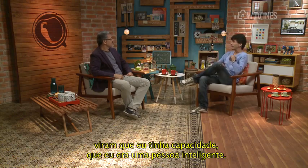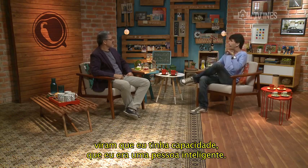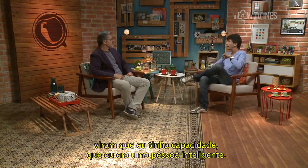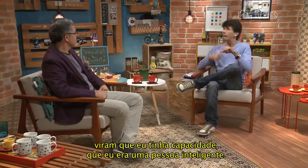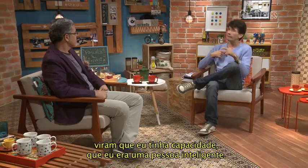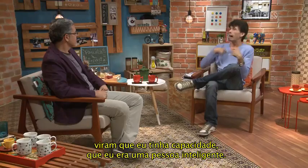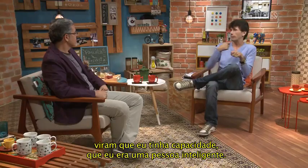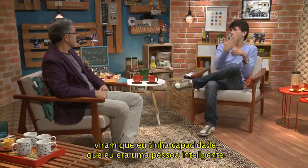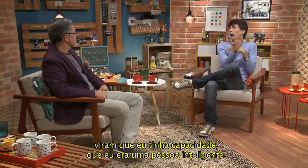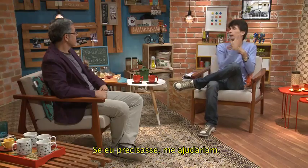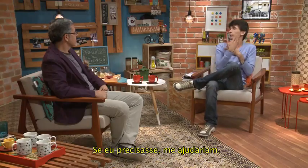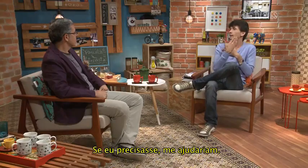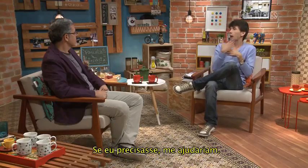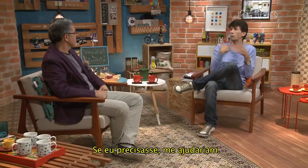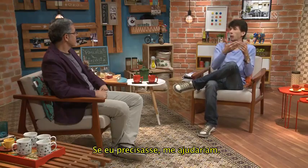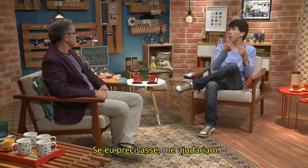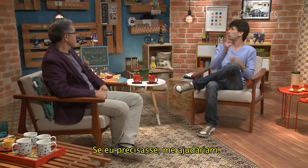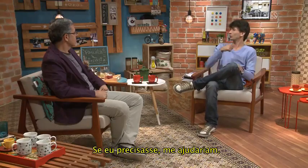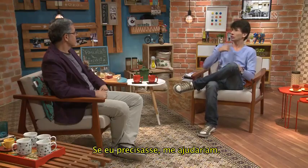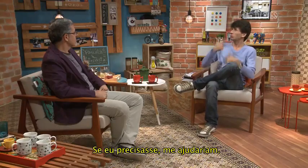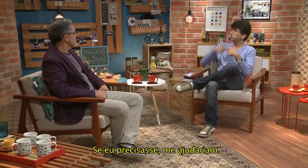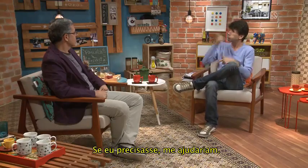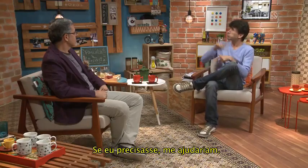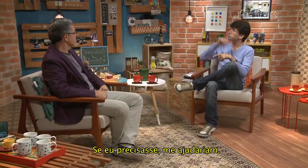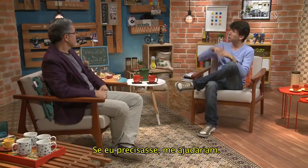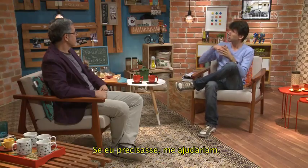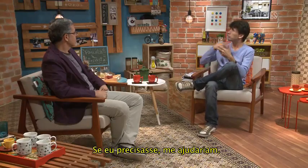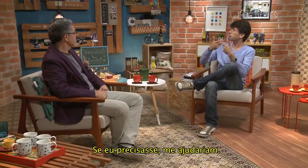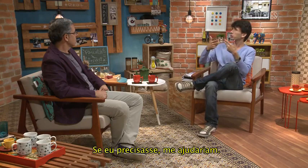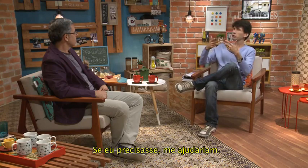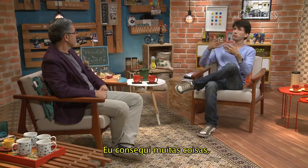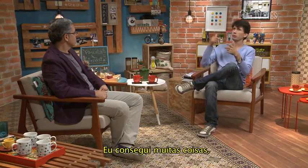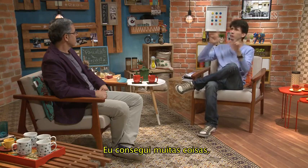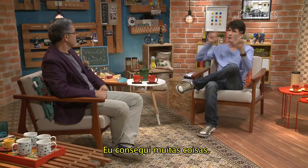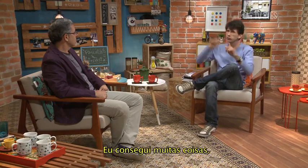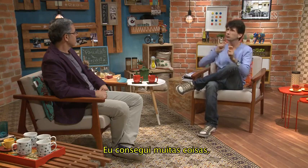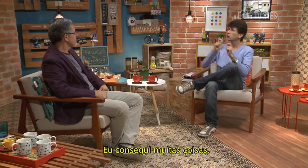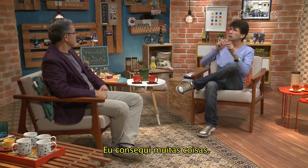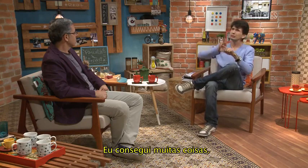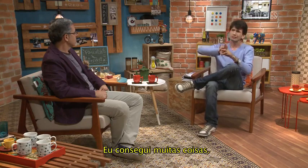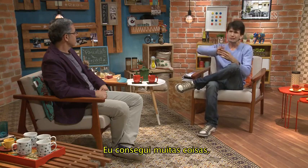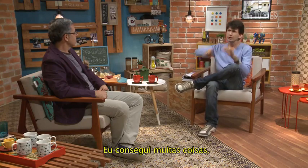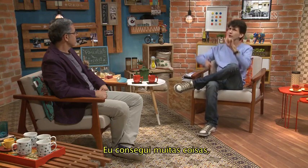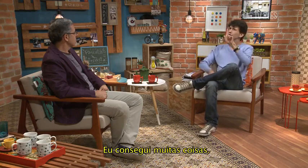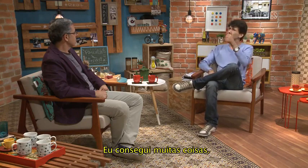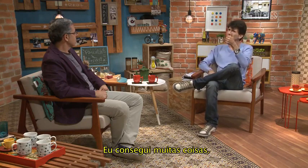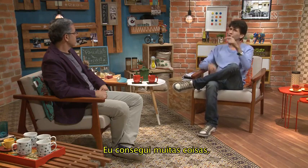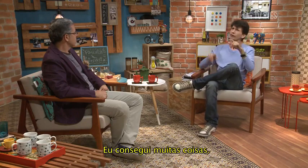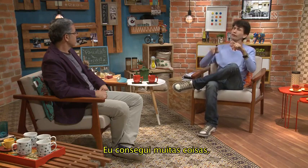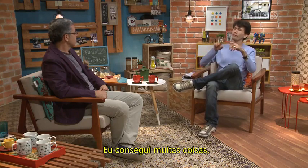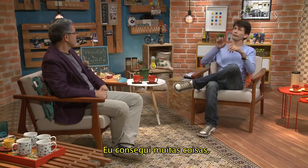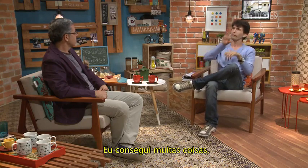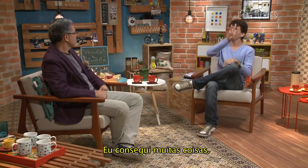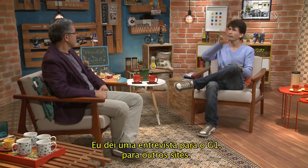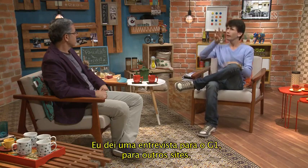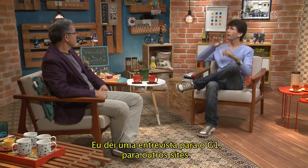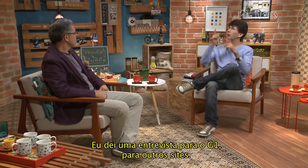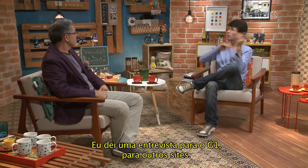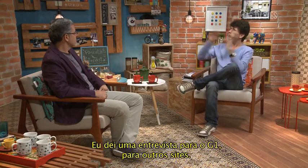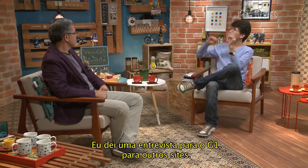inteligente se eu precisasse me ajudaria e eu consegui muitas coisas e eu dei uma entrevista